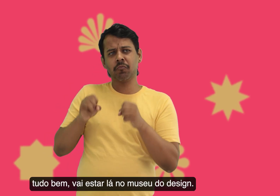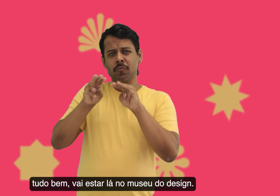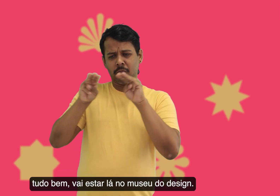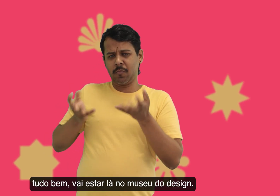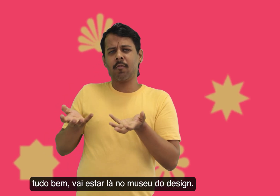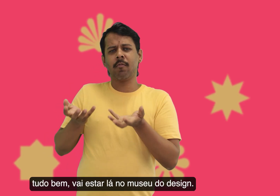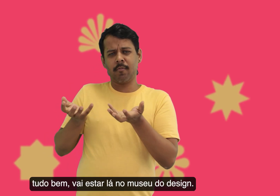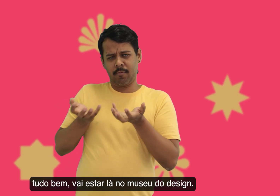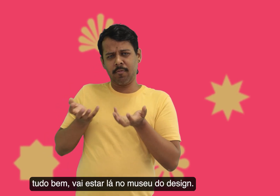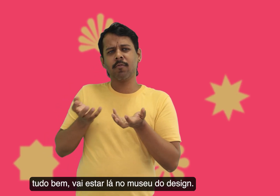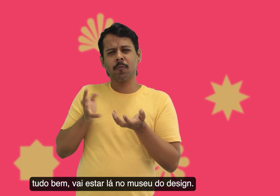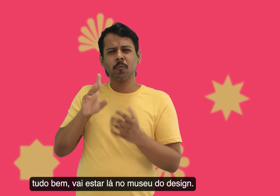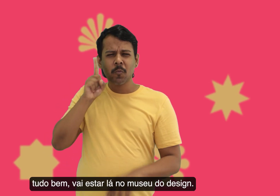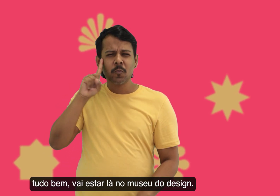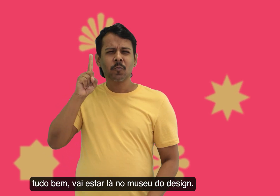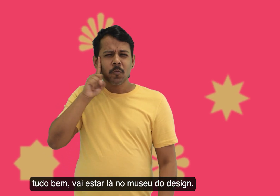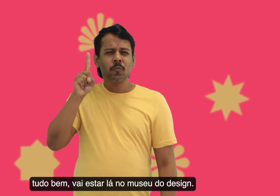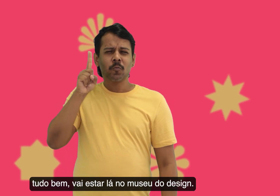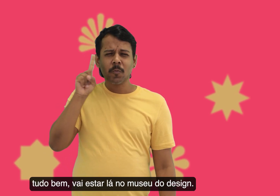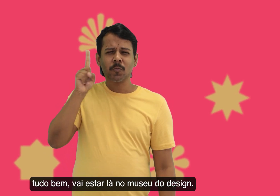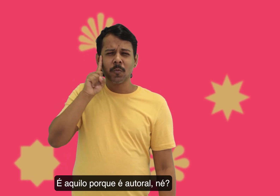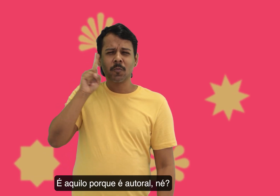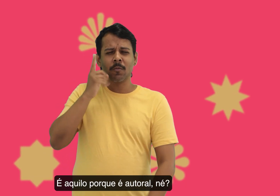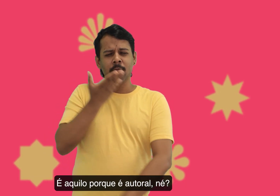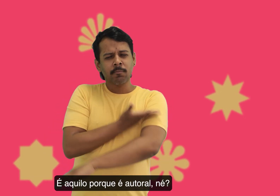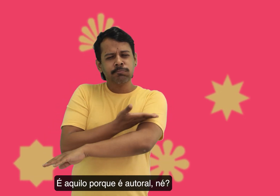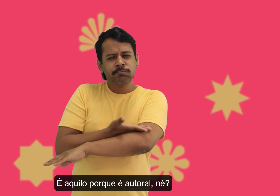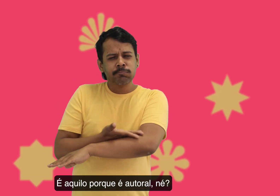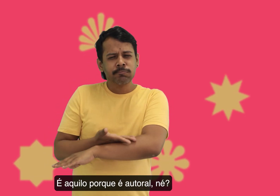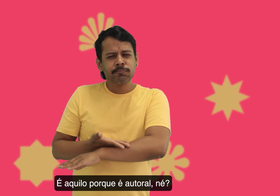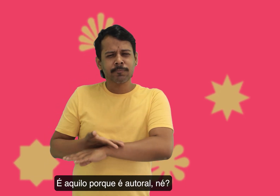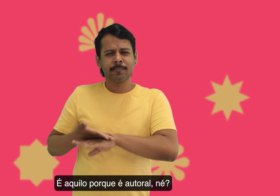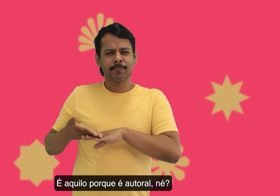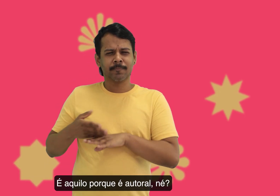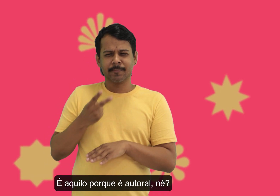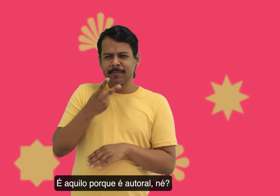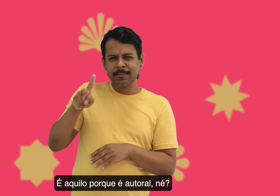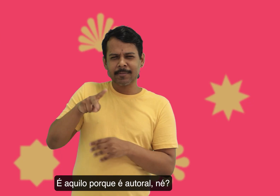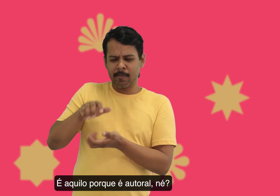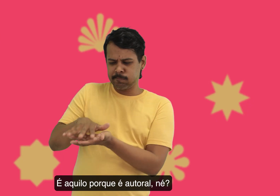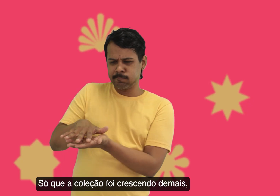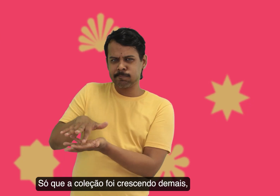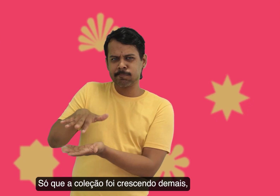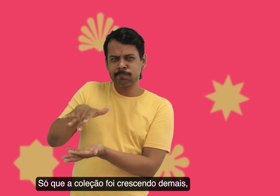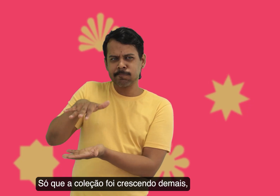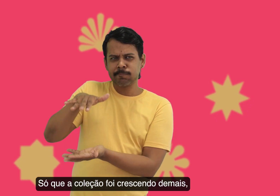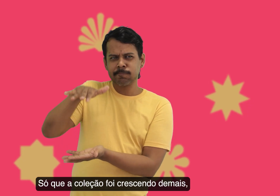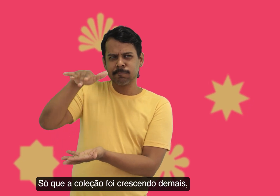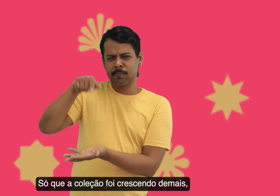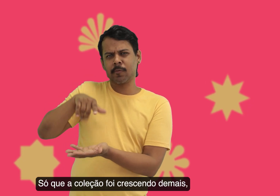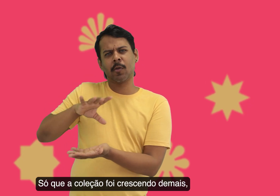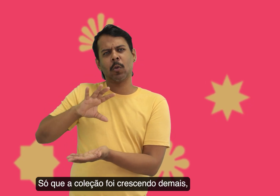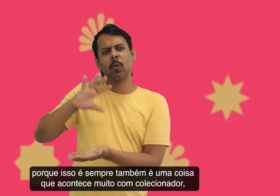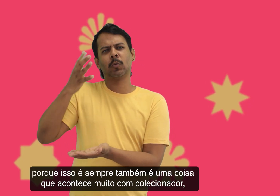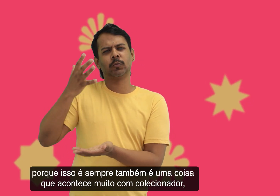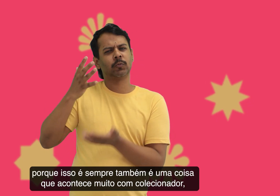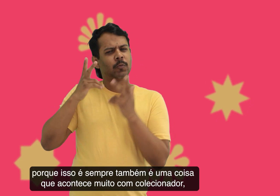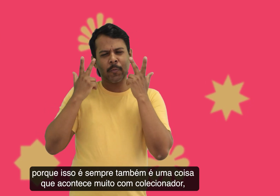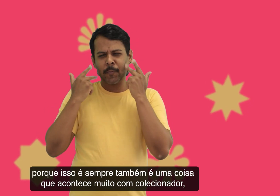design, tudo bem, vai estar lá, museu de design. Mas é aquilo porque é autoral, né? Só que a coleção foi crescendo demais, porque isso é